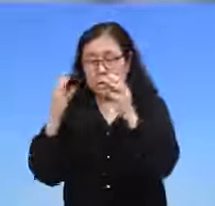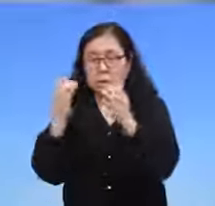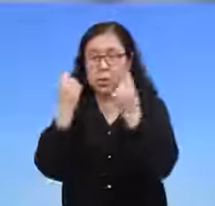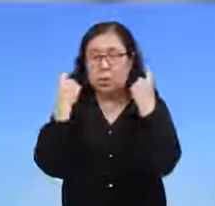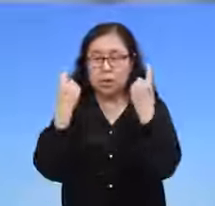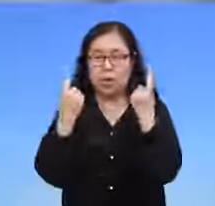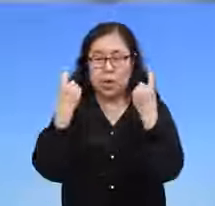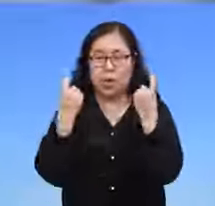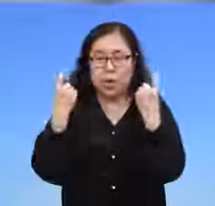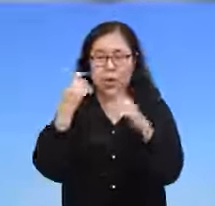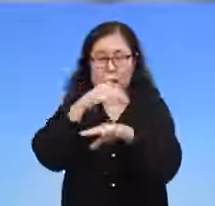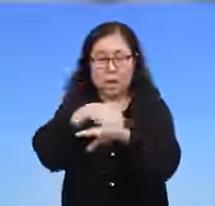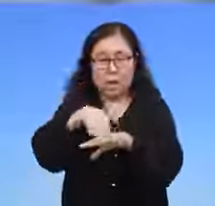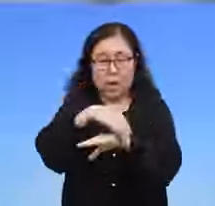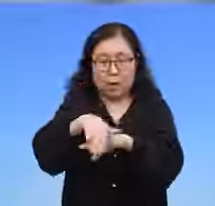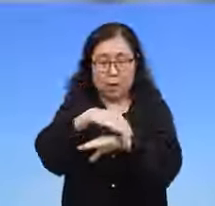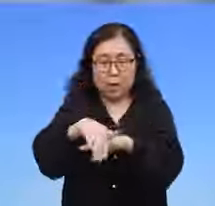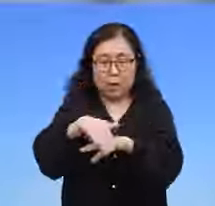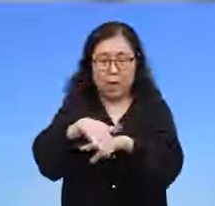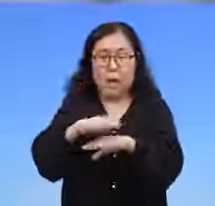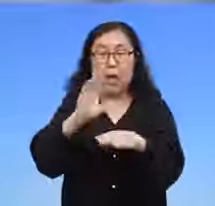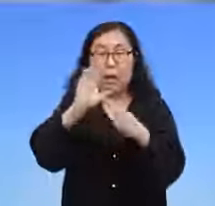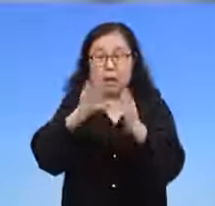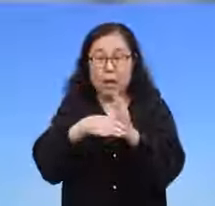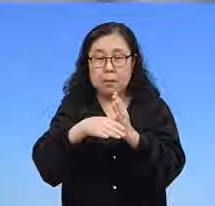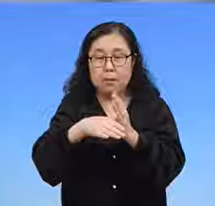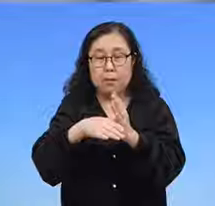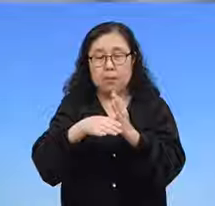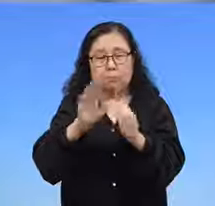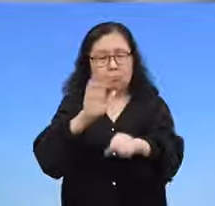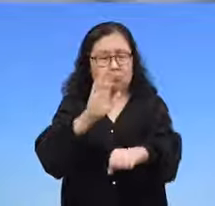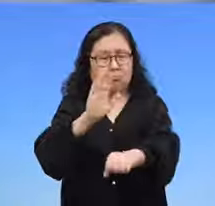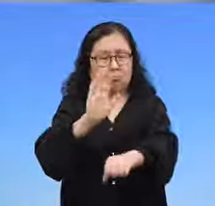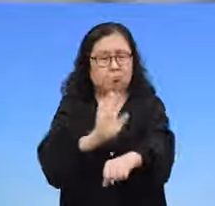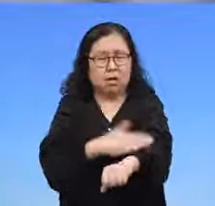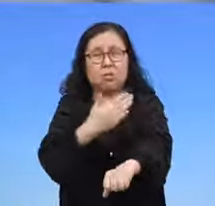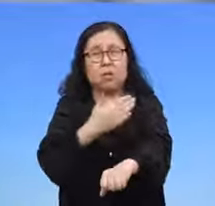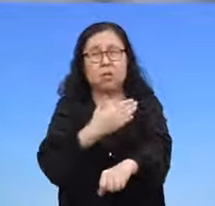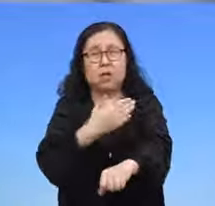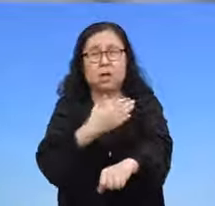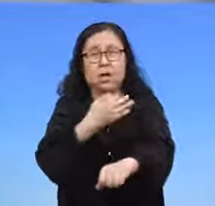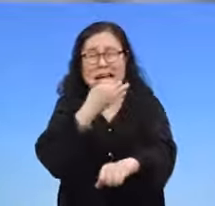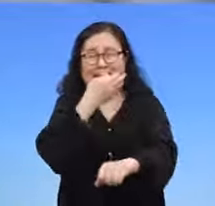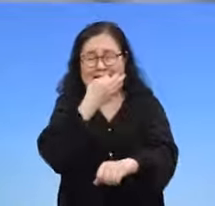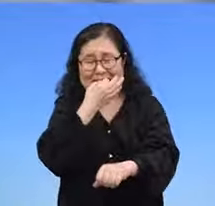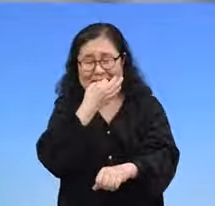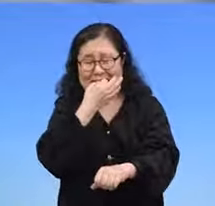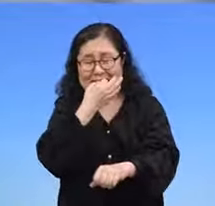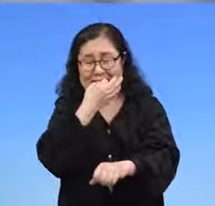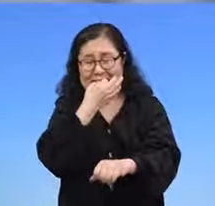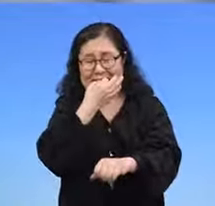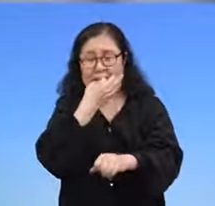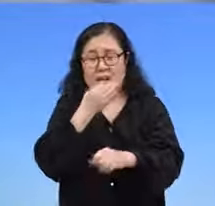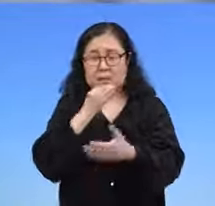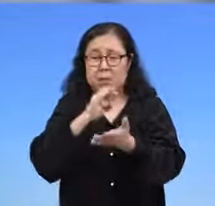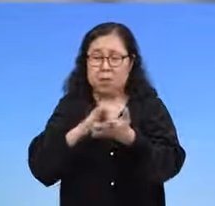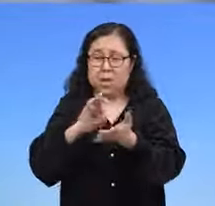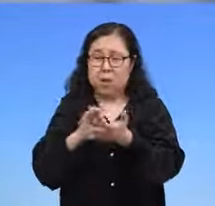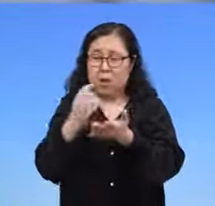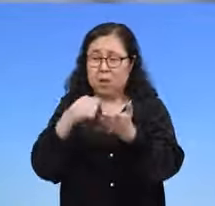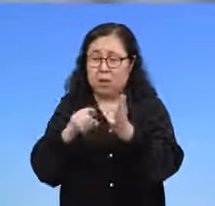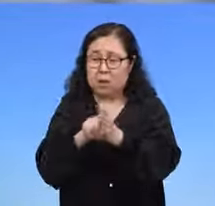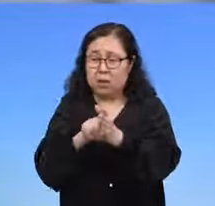세우는 과정에서 무슨 어떤 악한 의도가 있거나 잘못된 어떤 그 정욕에 쓰려고 잘못 구한 것